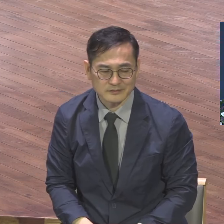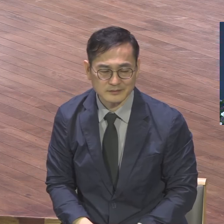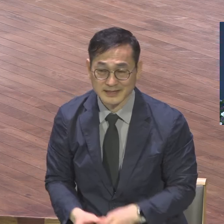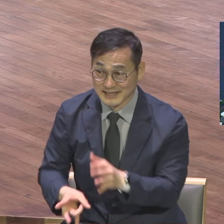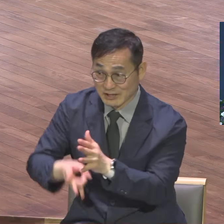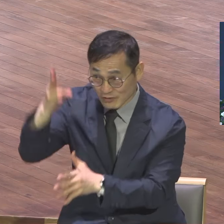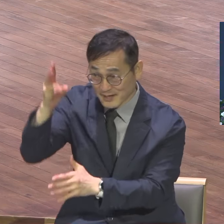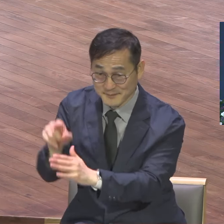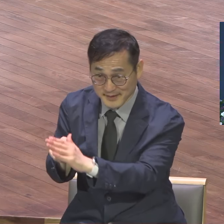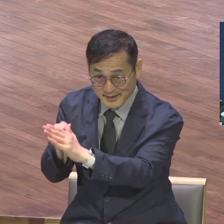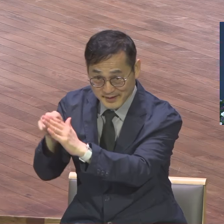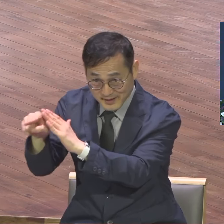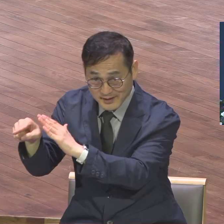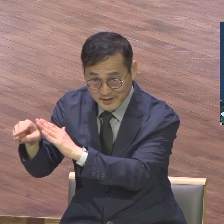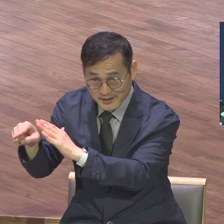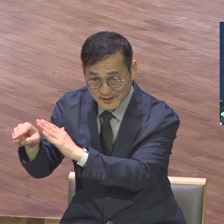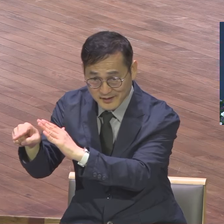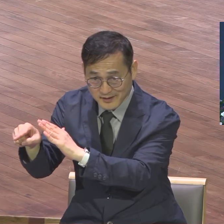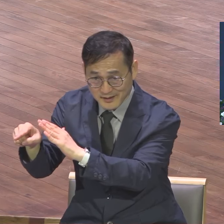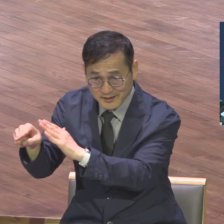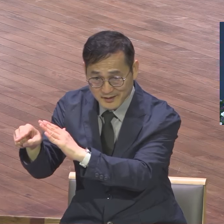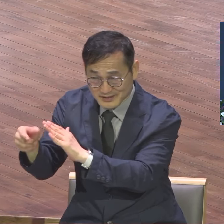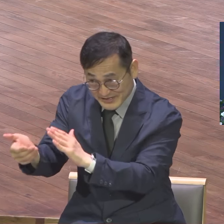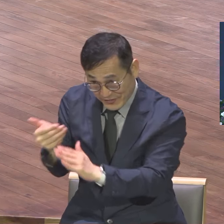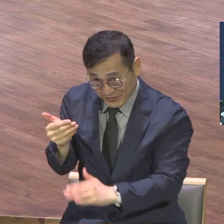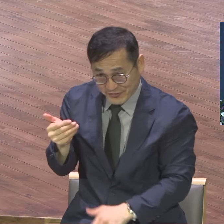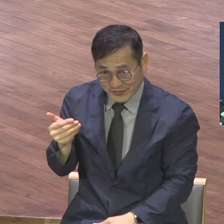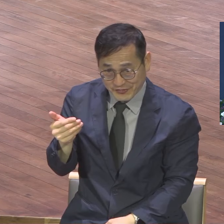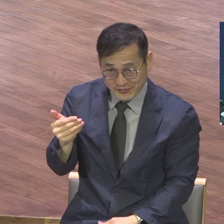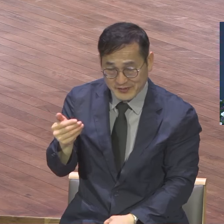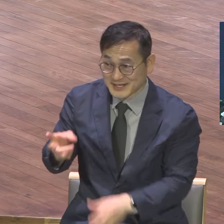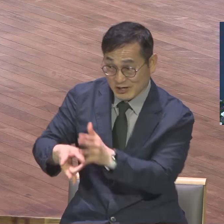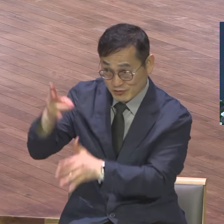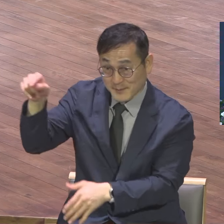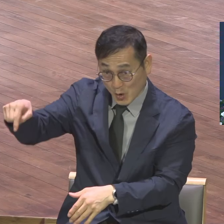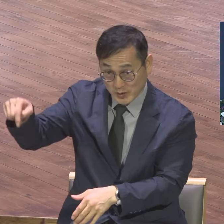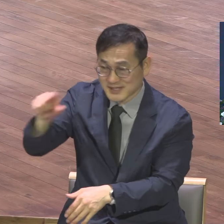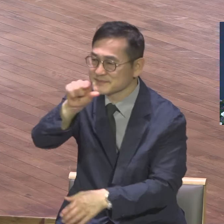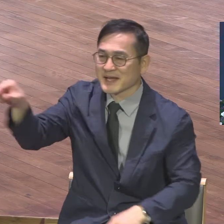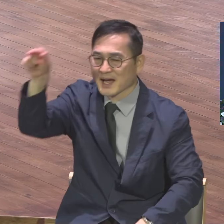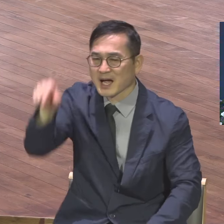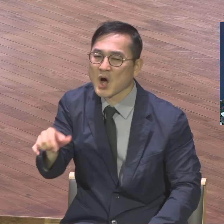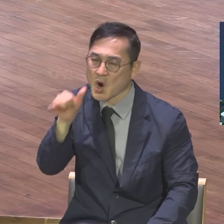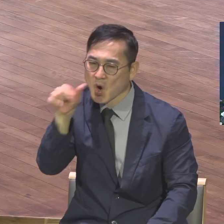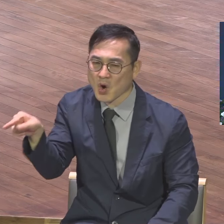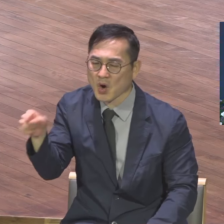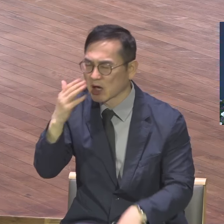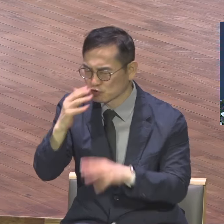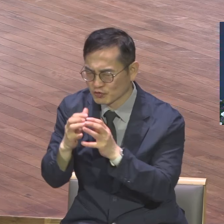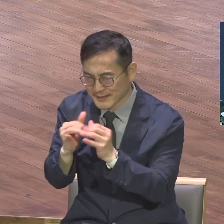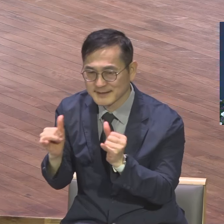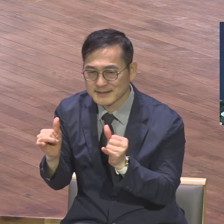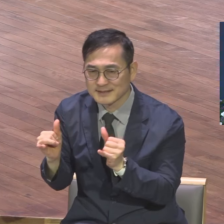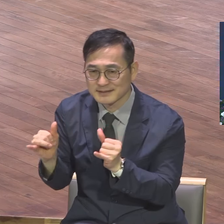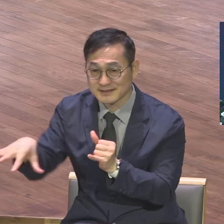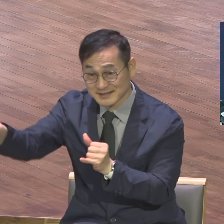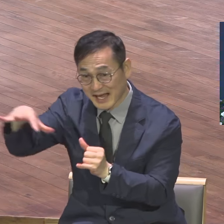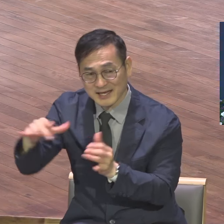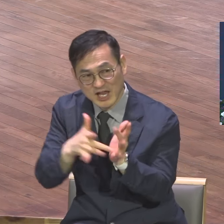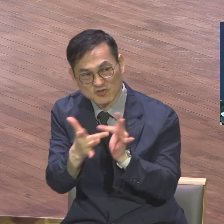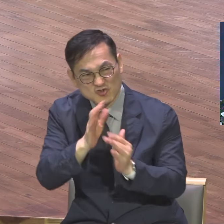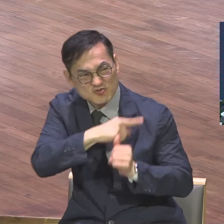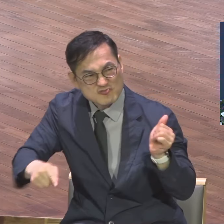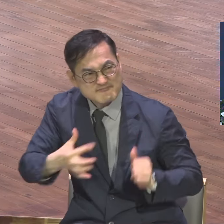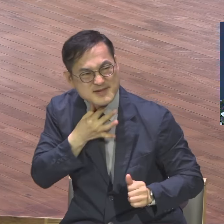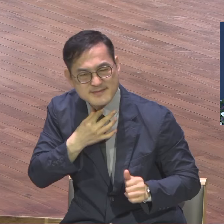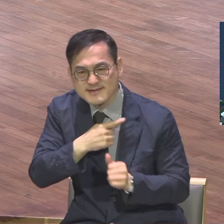예루살렘을 올라가는 십자가지를 예루살렘 가야 십자가지입니다. 왜? 거기는 유대인들이 예수 죽이려는 사람들이 꽉 깔렸기